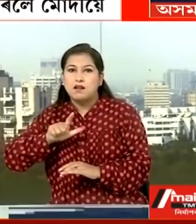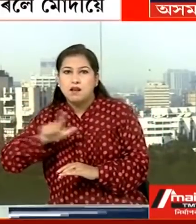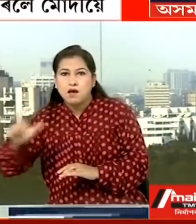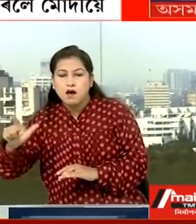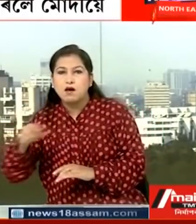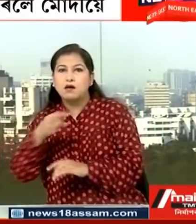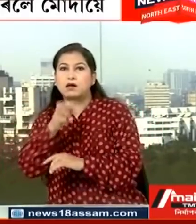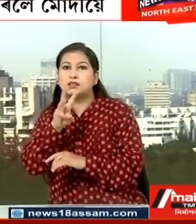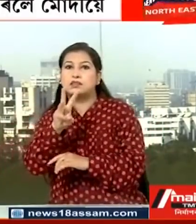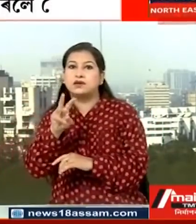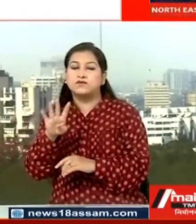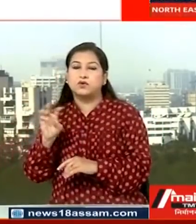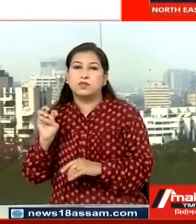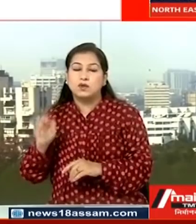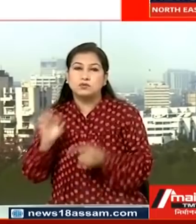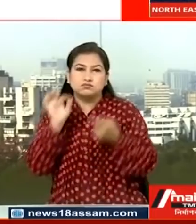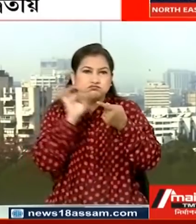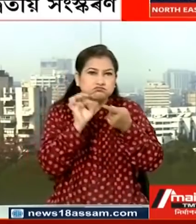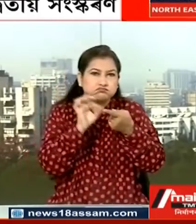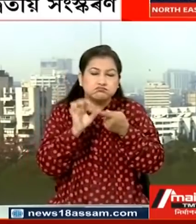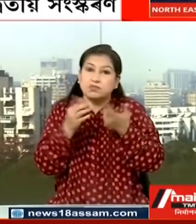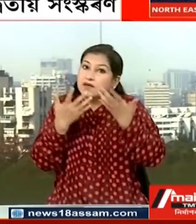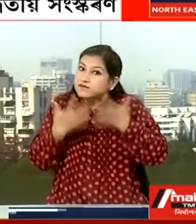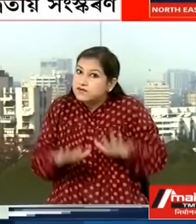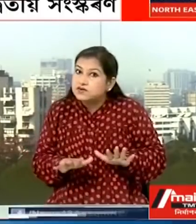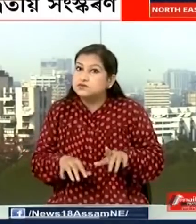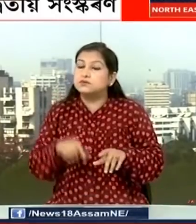5,29,34,433 सैंपल टेस्ट किए गए, जिनमें से